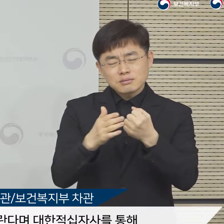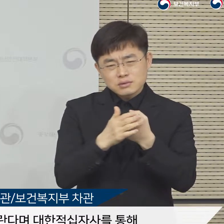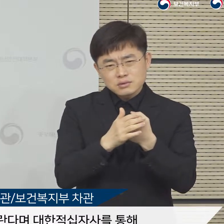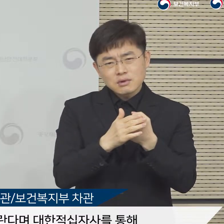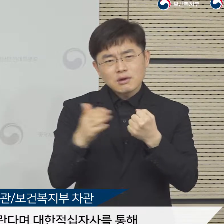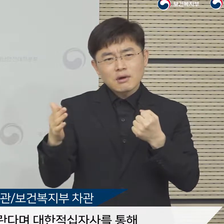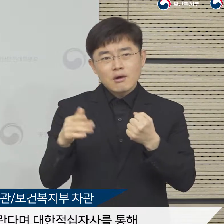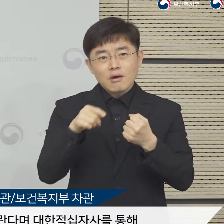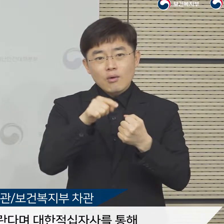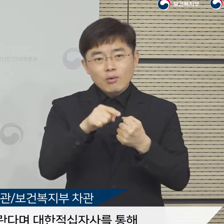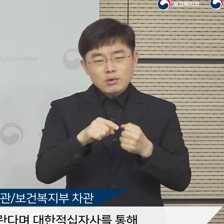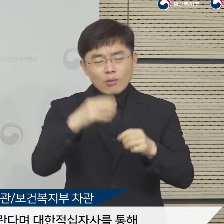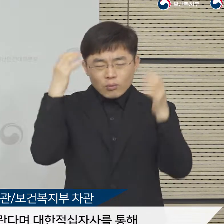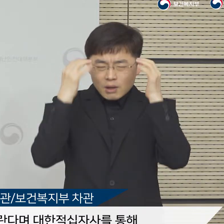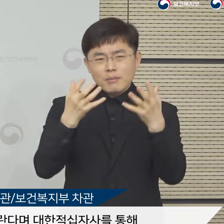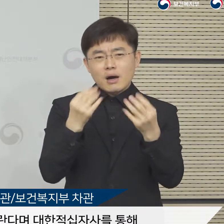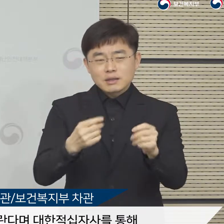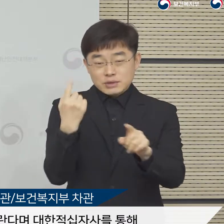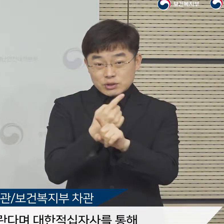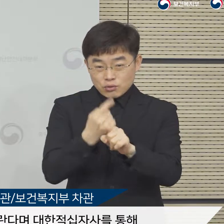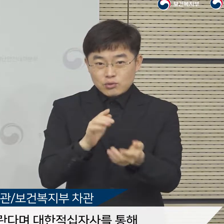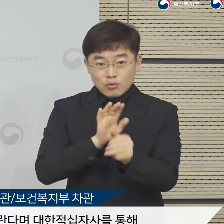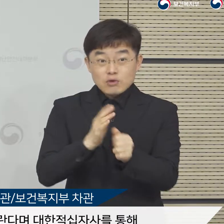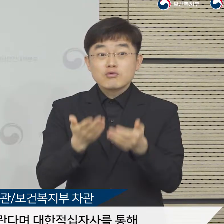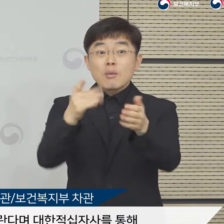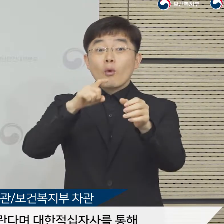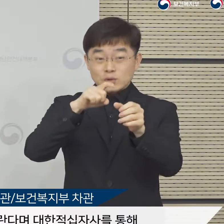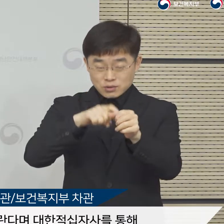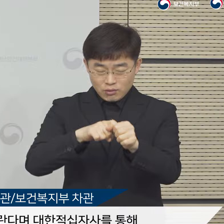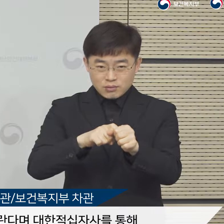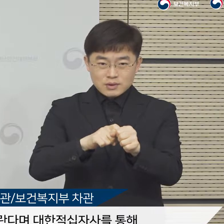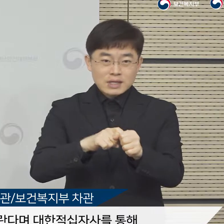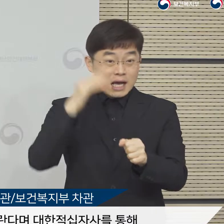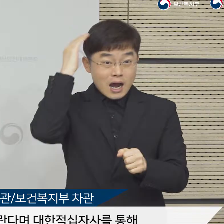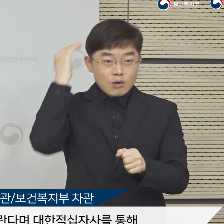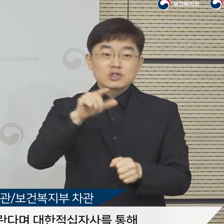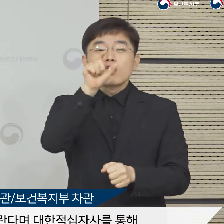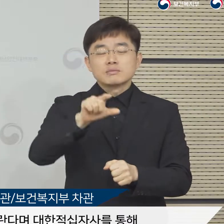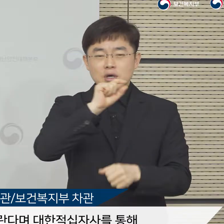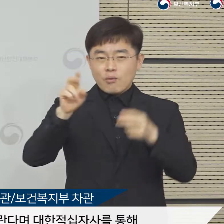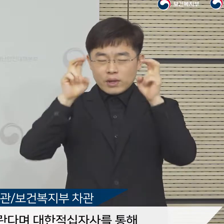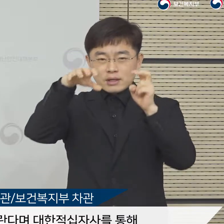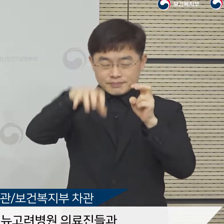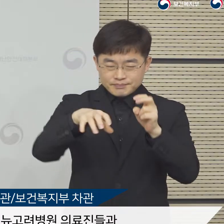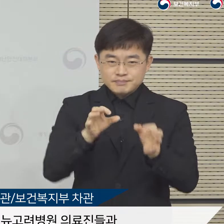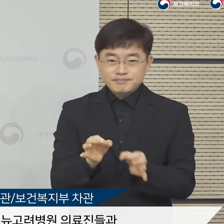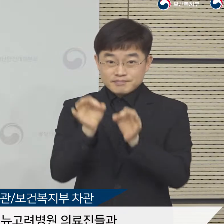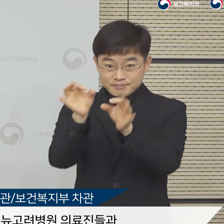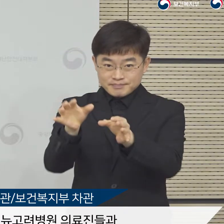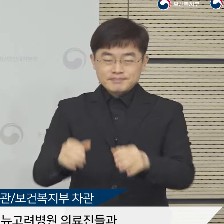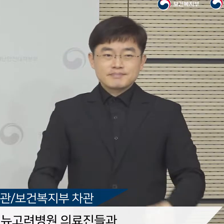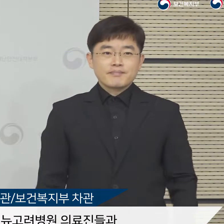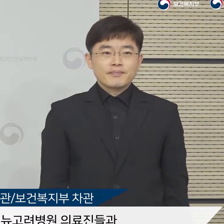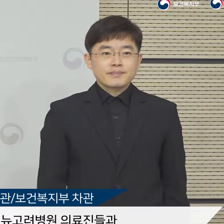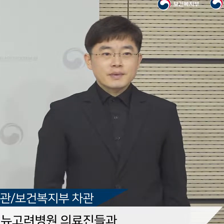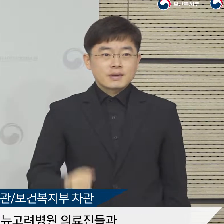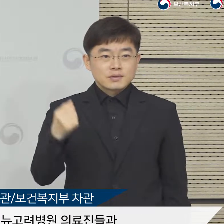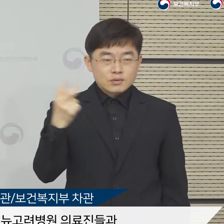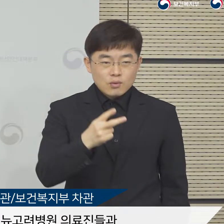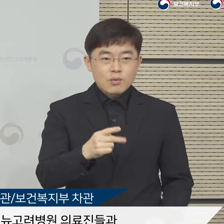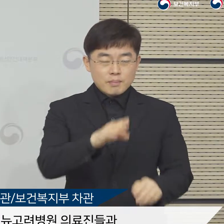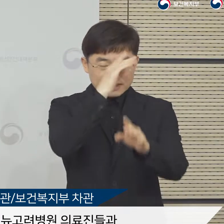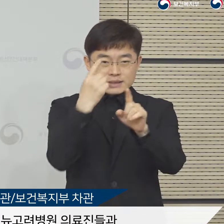치료에 도움이 되길 바란다며 대한적 십자사를 통해 기부 의사를 전달하였습니다. 환자 치료와 센터